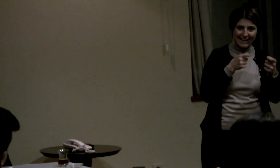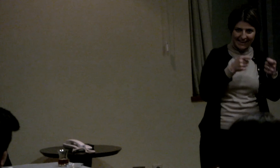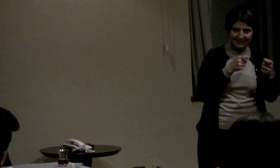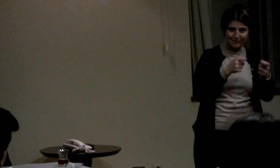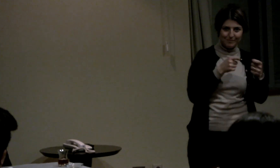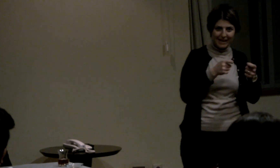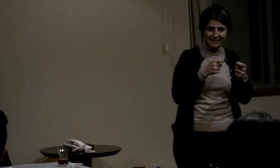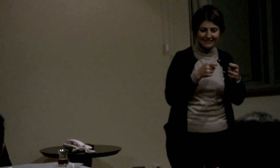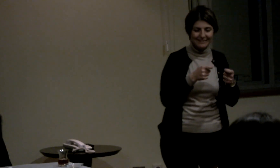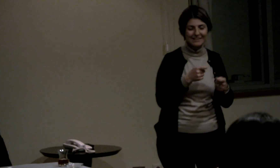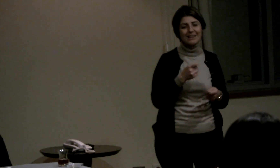eğitimden